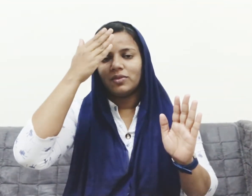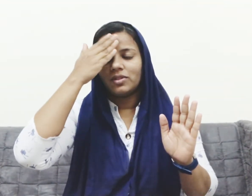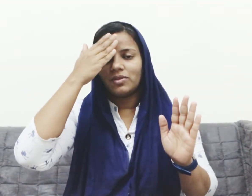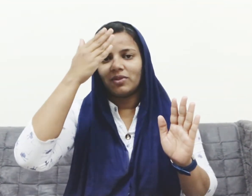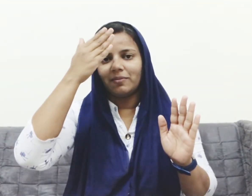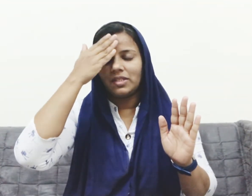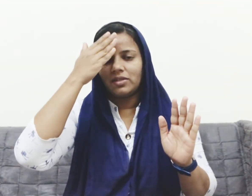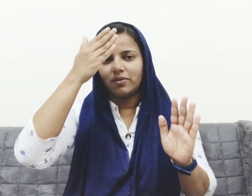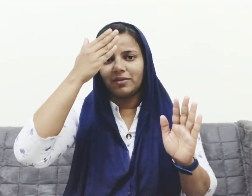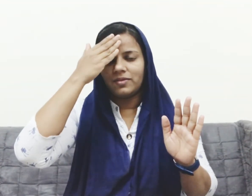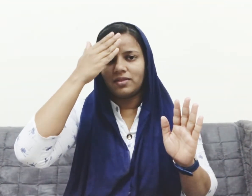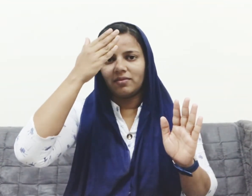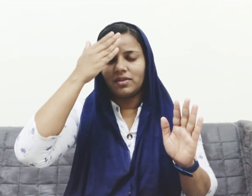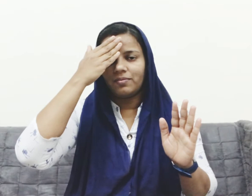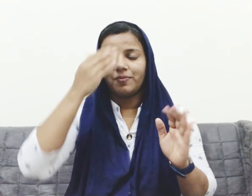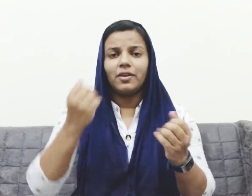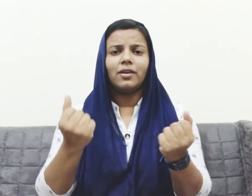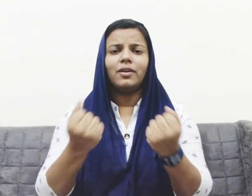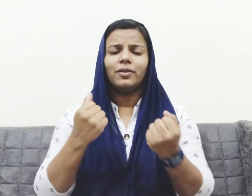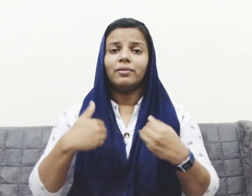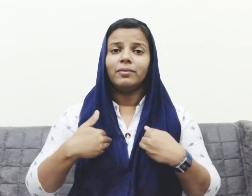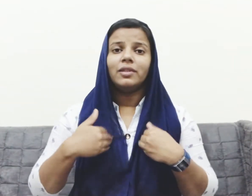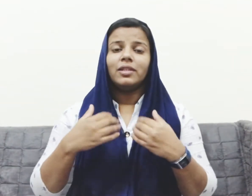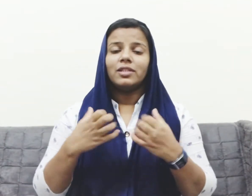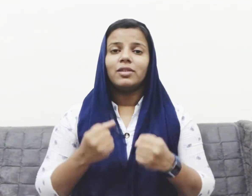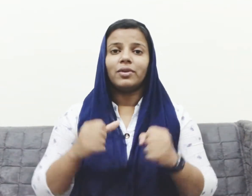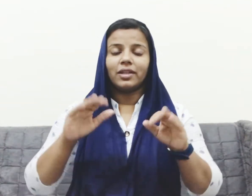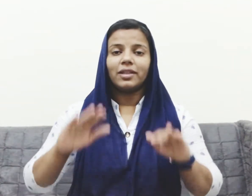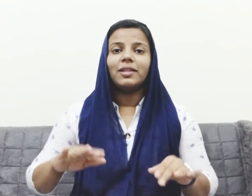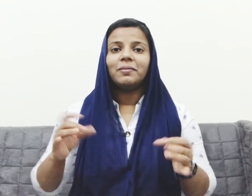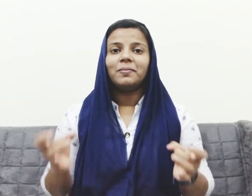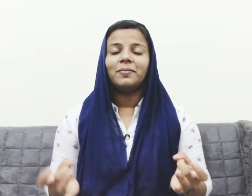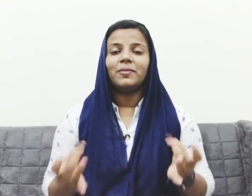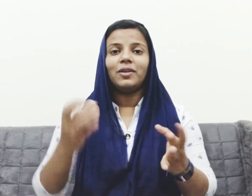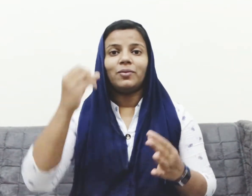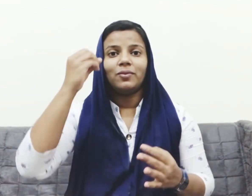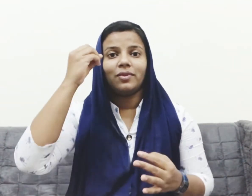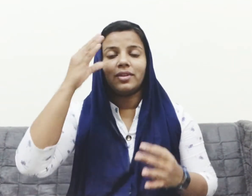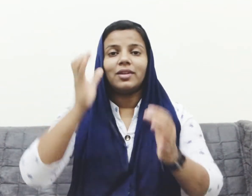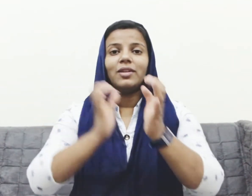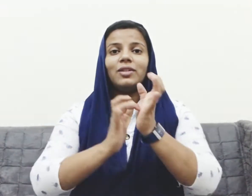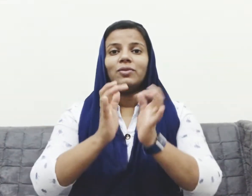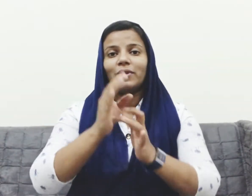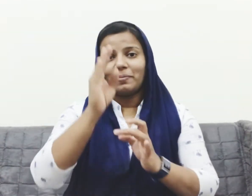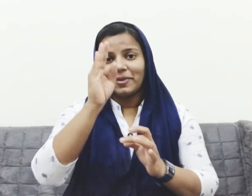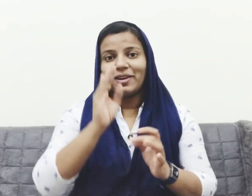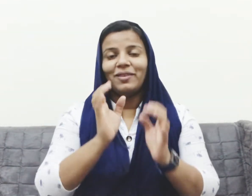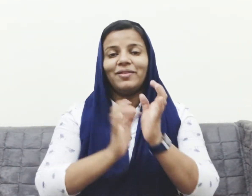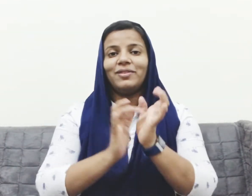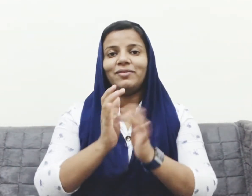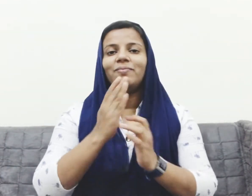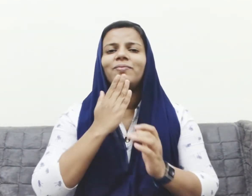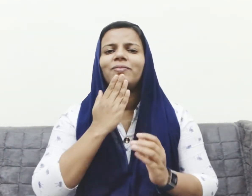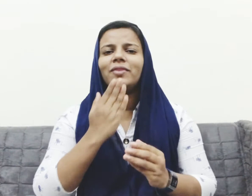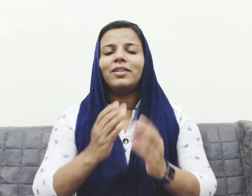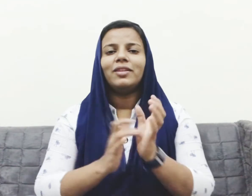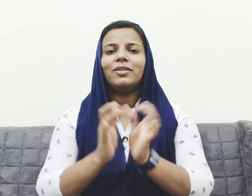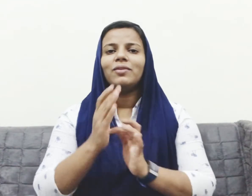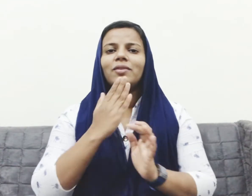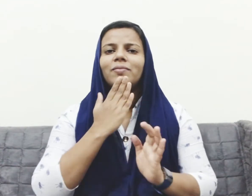സ്തോത്രം, സ്തോത്രം, സ്തോത്രം, സ്തോത്രം, സ്തോത്രം. ആരോഗ്യത്തോടെ, സൗഖ്യത്തോടെ ഈ പ്രഭാതം ഞങ്ങളെ ഉണർത്തി ഞങ്ങളുടെ പിതാവിന് ഞങ്ങൾ നന്ദി പറയുന്നു, നന്ദി പറയുന്നു, നന്ദി